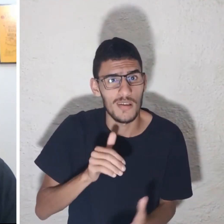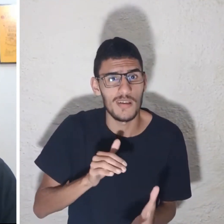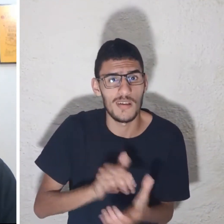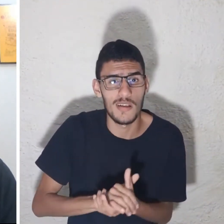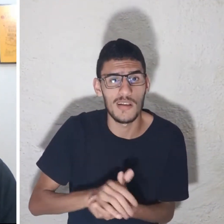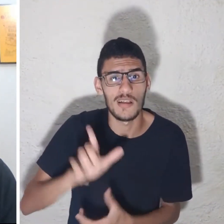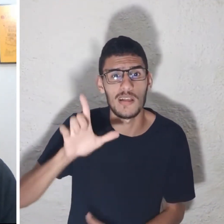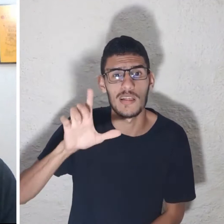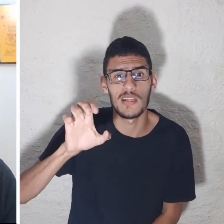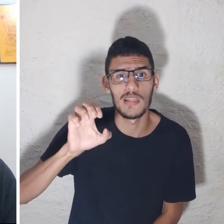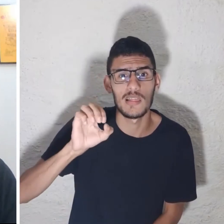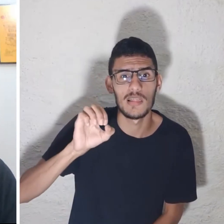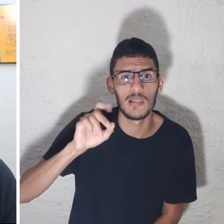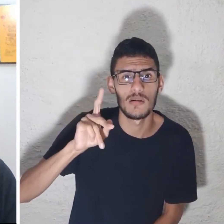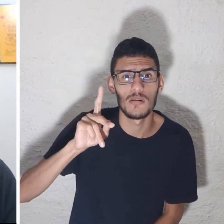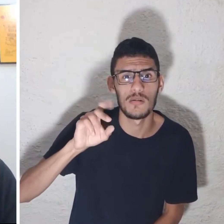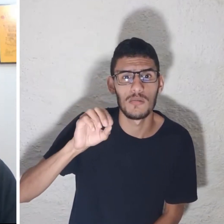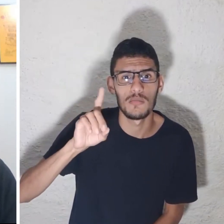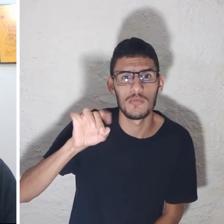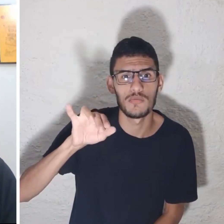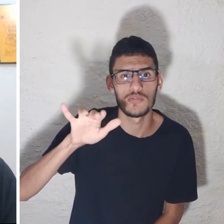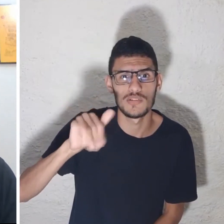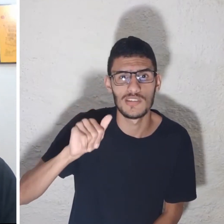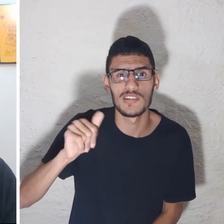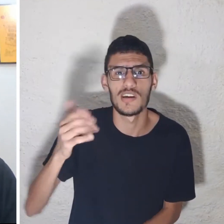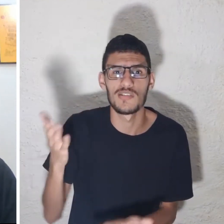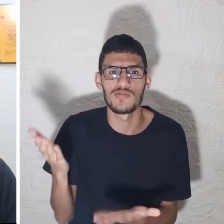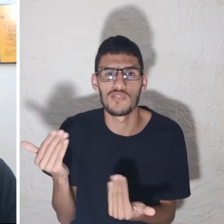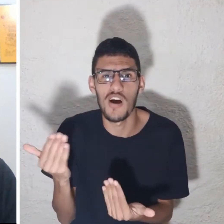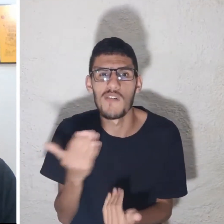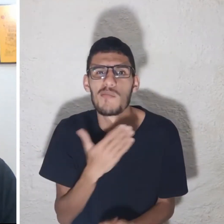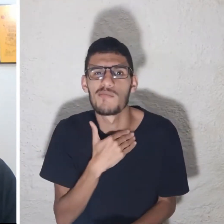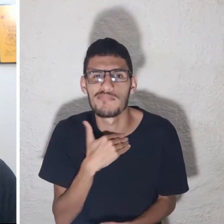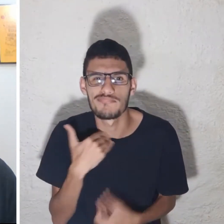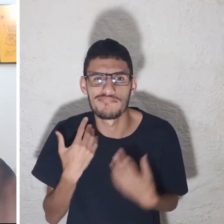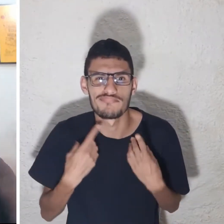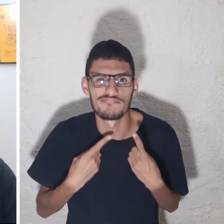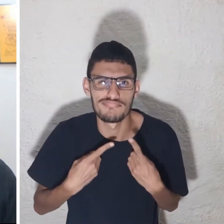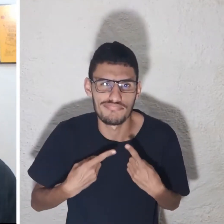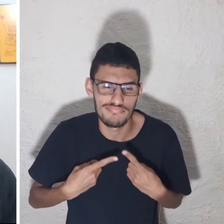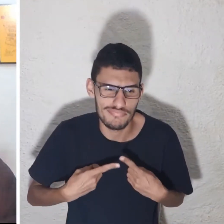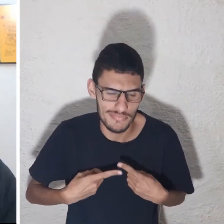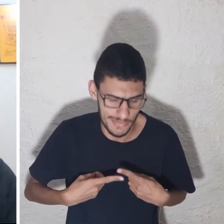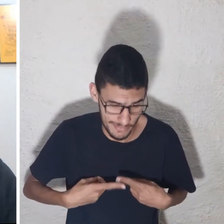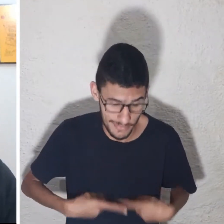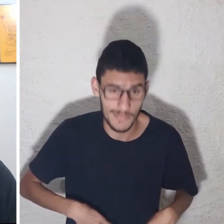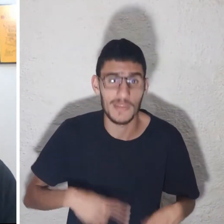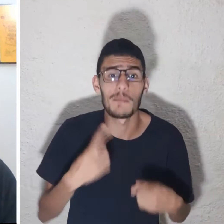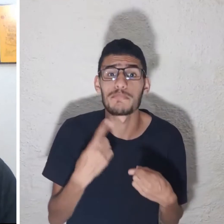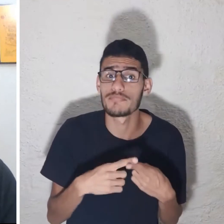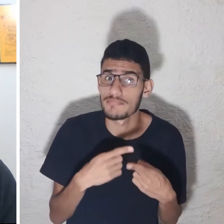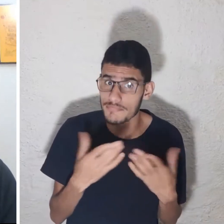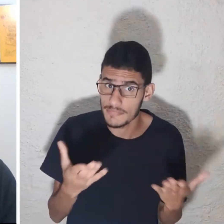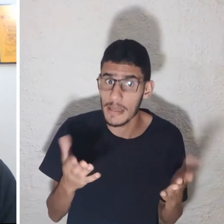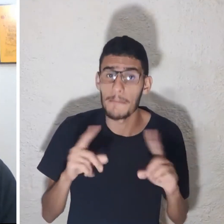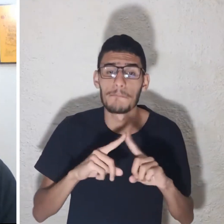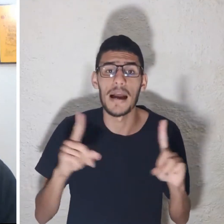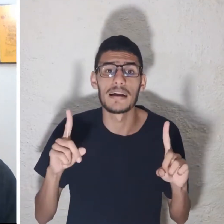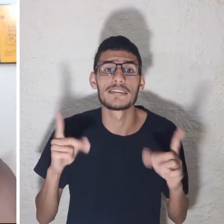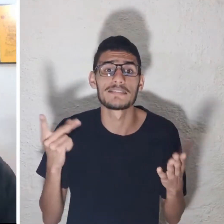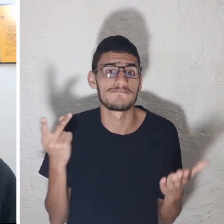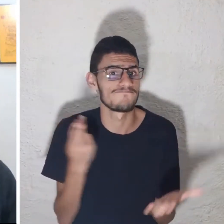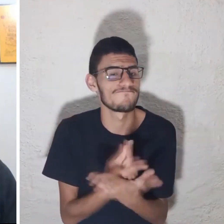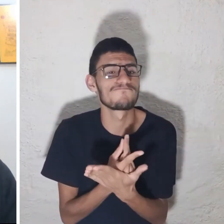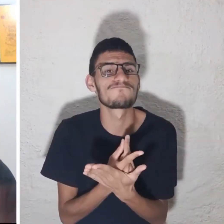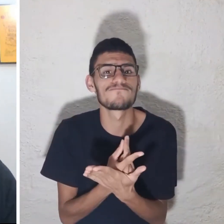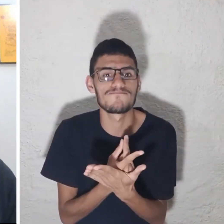morreu, né, jovem, né, morreu muito jovem, né, deprimida, muito provavelmente em função disso,